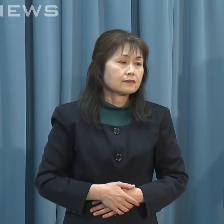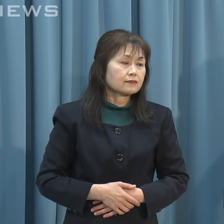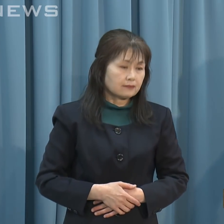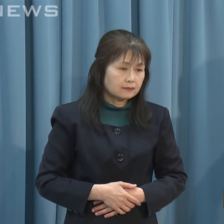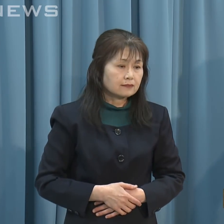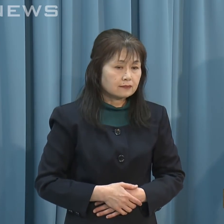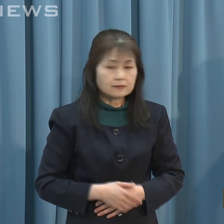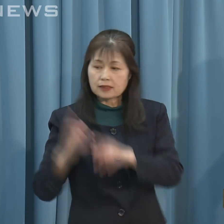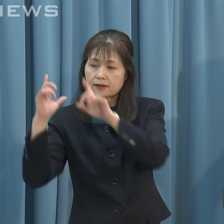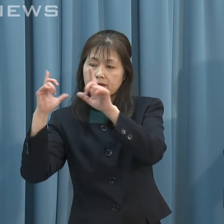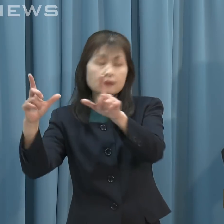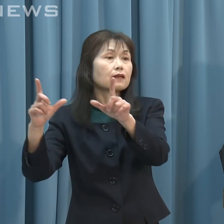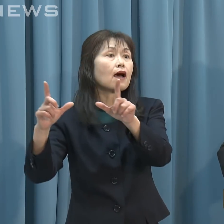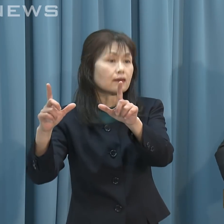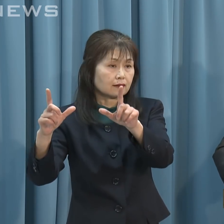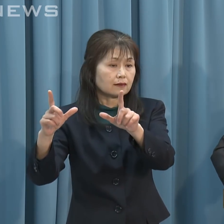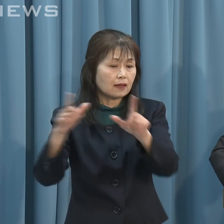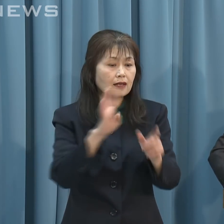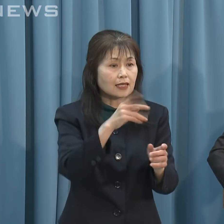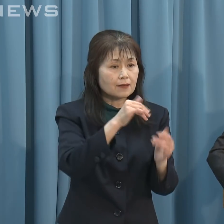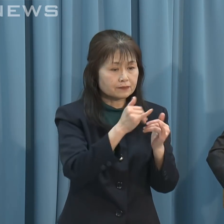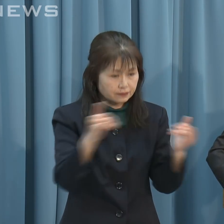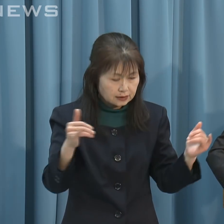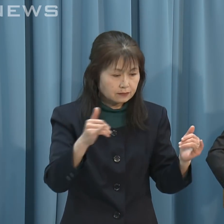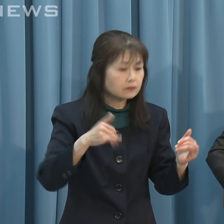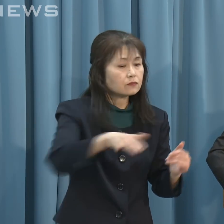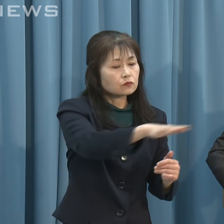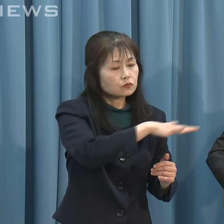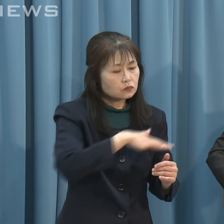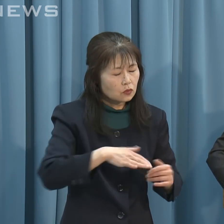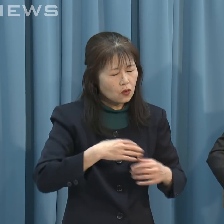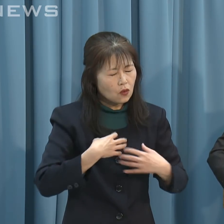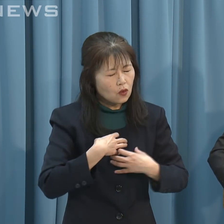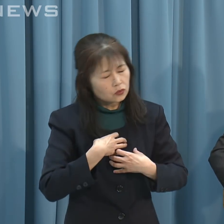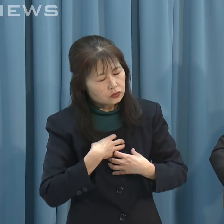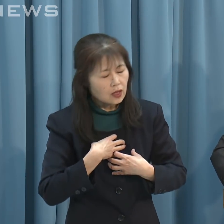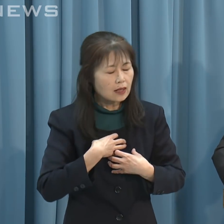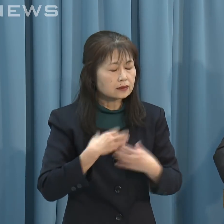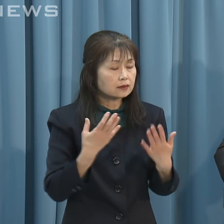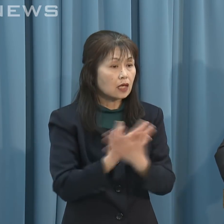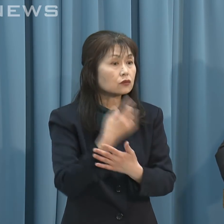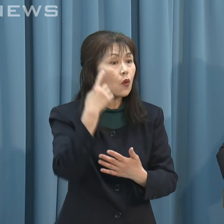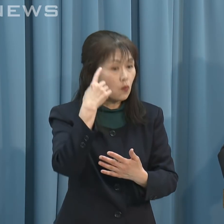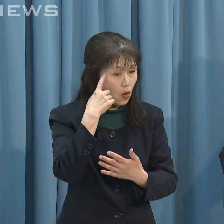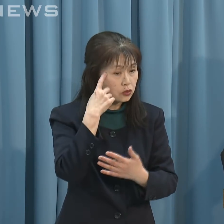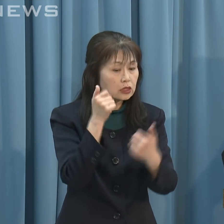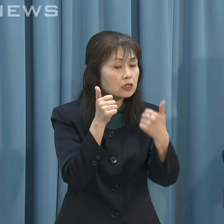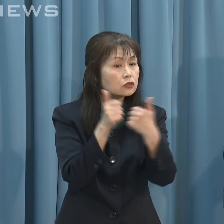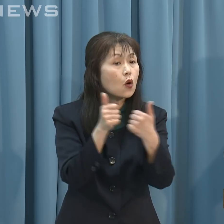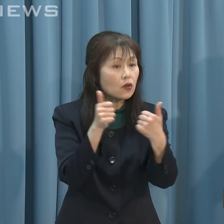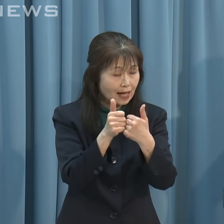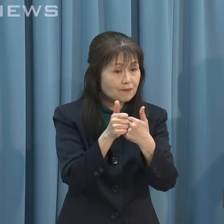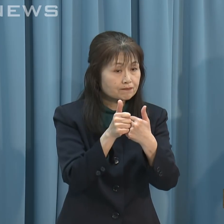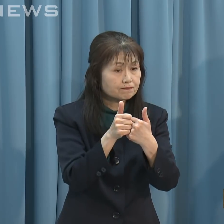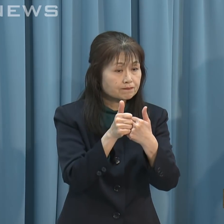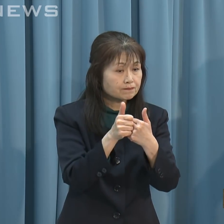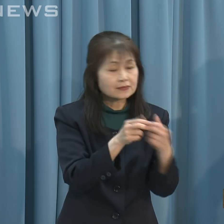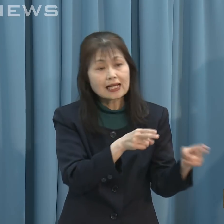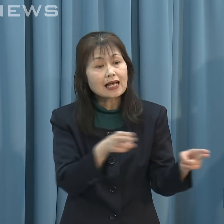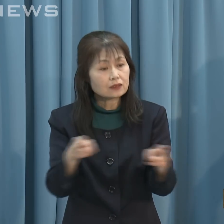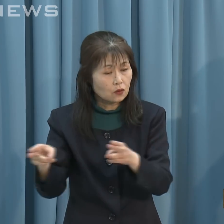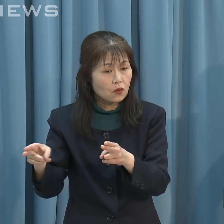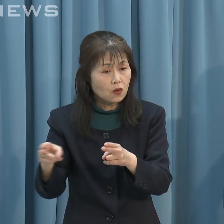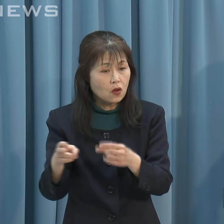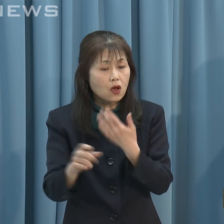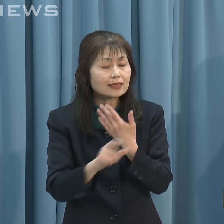宣言が出たらですね、かなり県民の方も不安に思われると思うんですけど、そのいわゆる相談体制というのは、例えばコールセンター